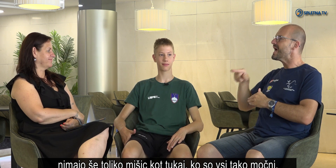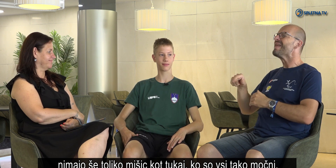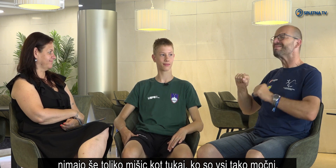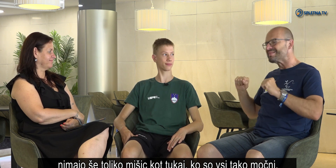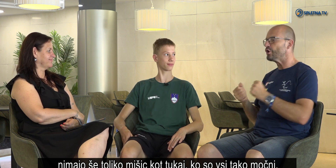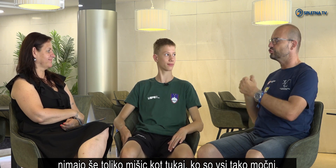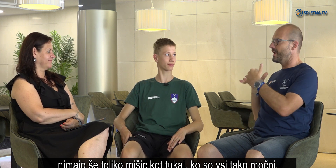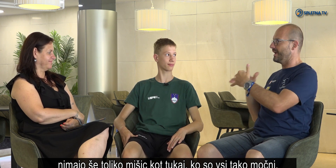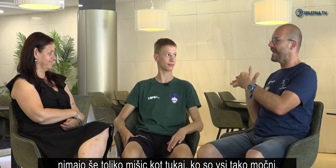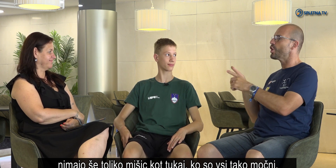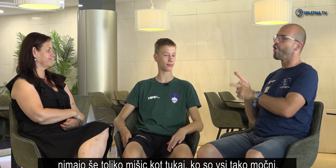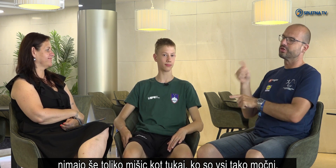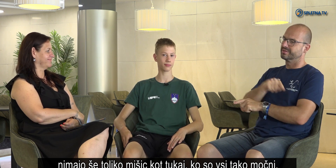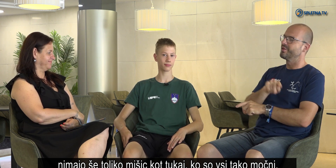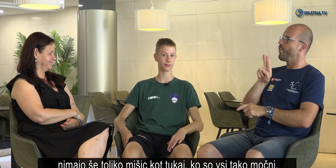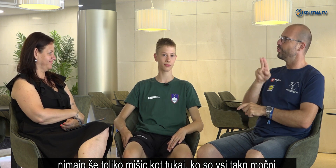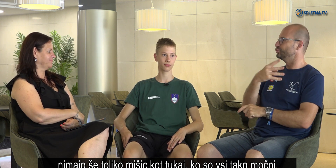igrati.